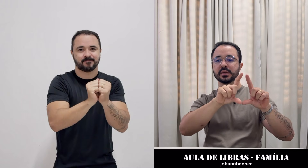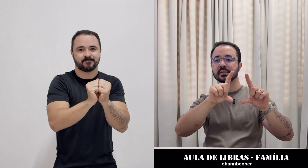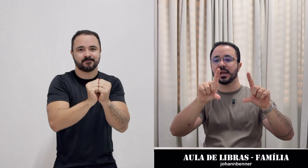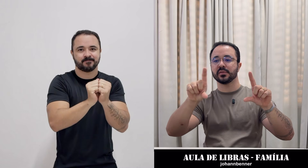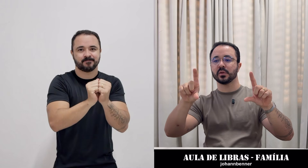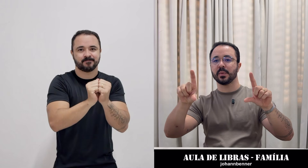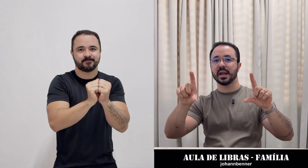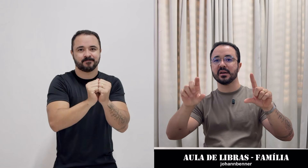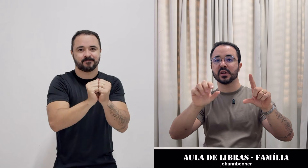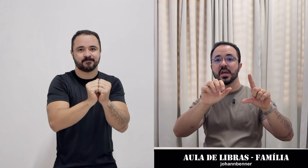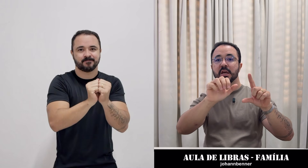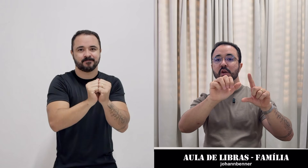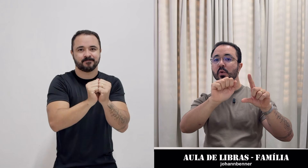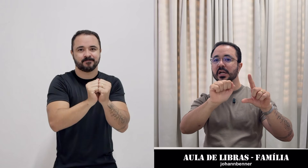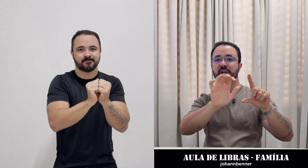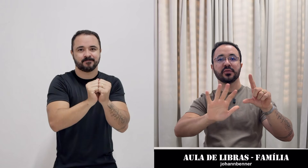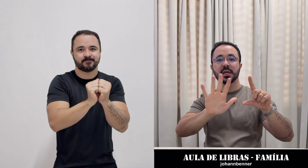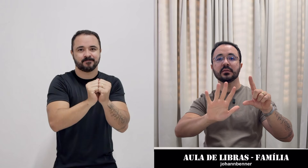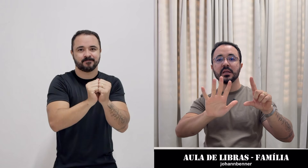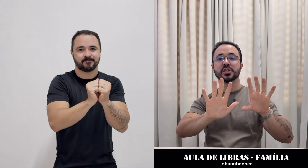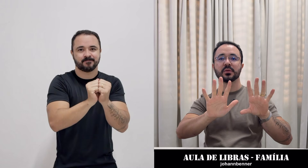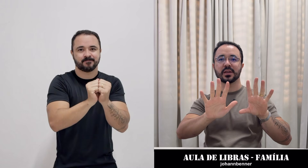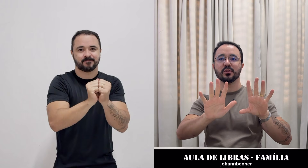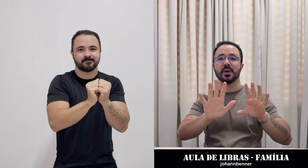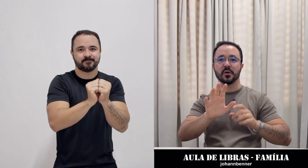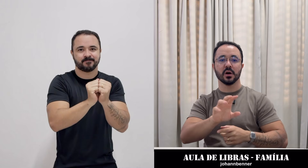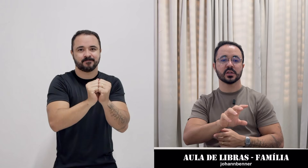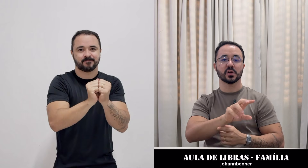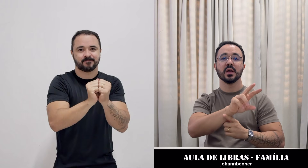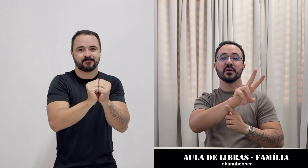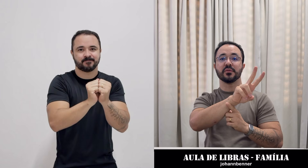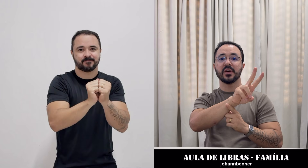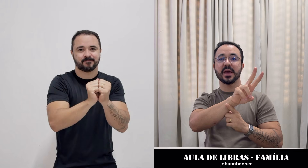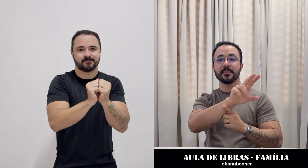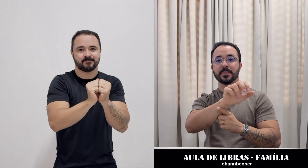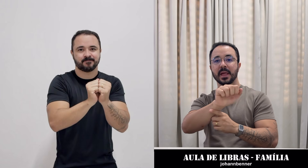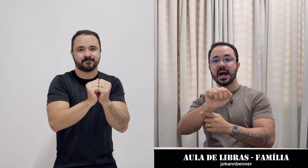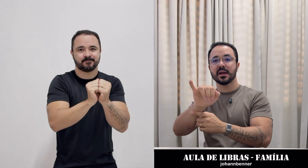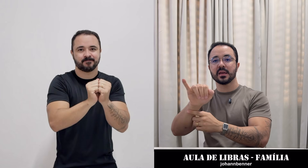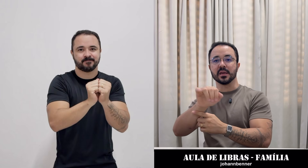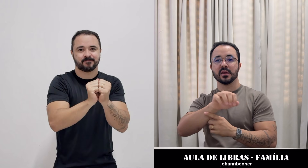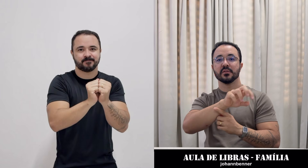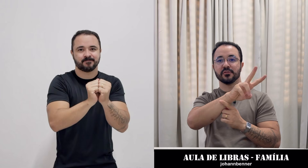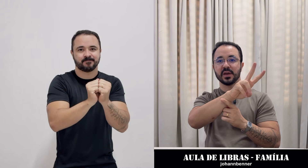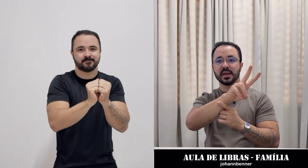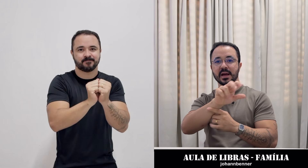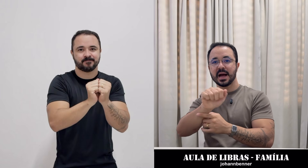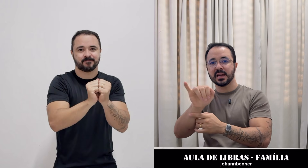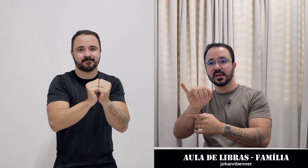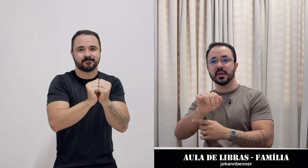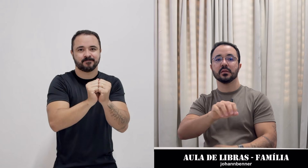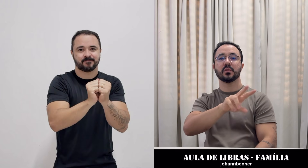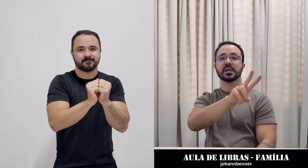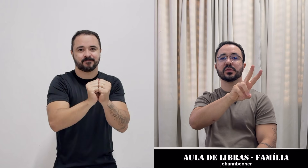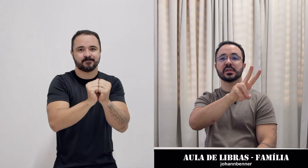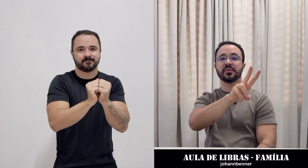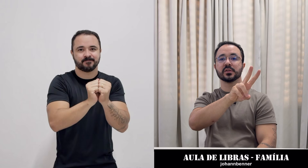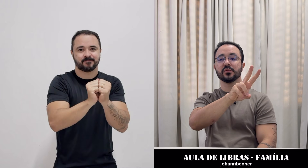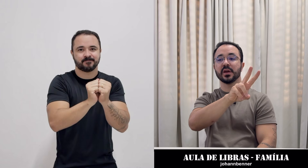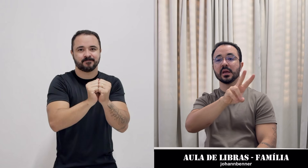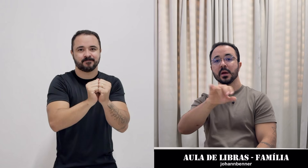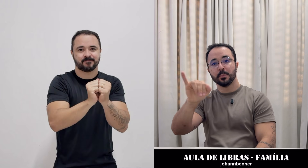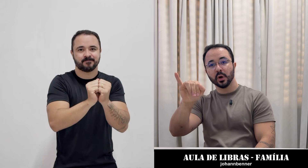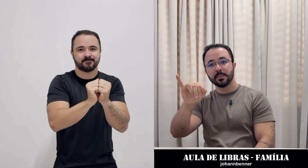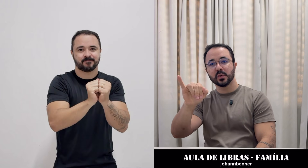você estivesse escrevendo a palavra e o A já fica entendido aqui no meio. Olha só. V-A-I. V-A-I. No caso, você